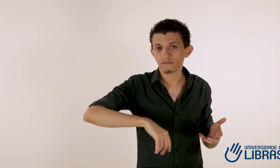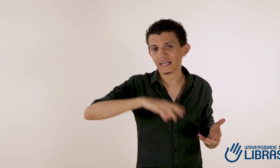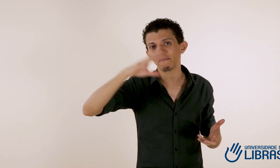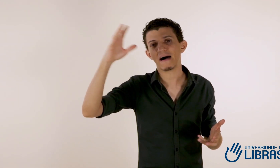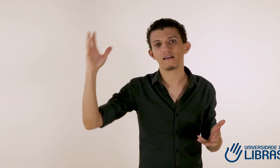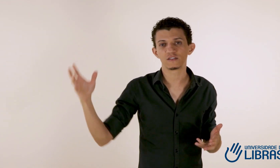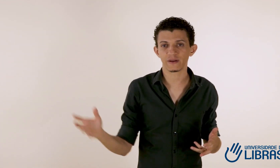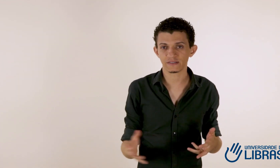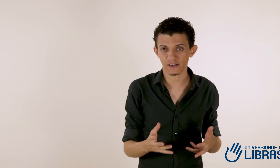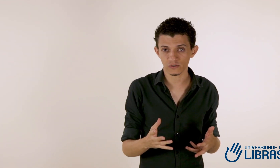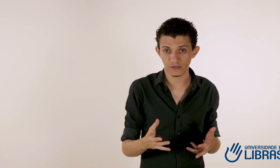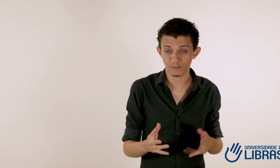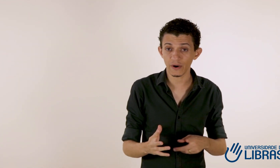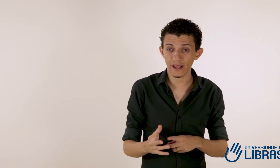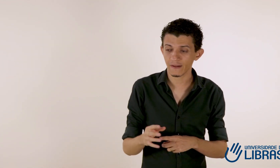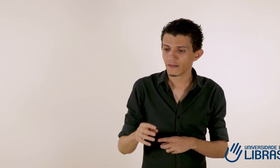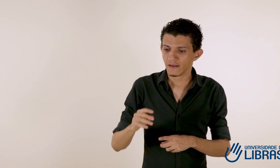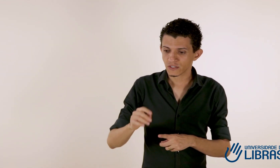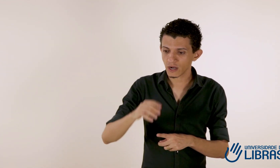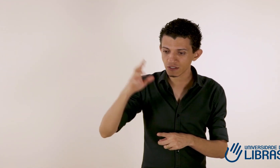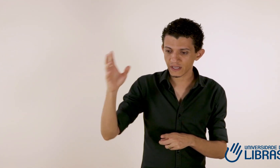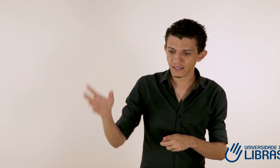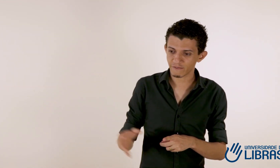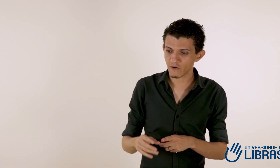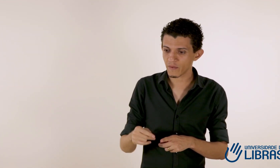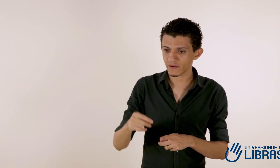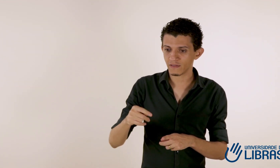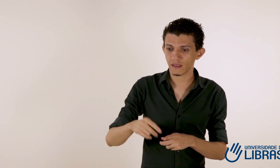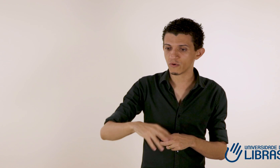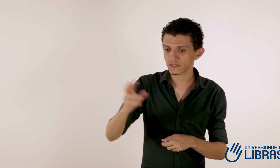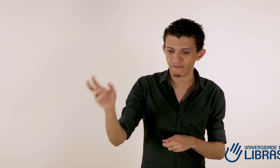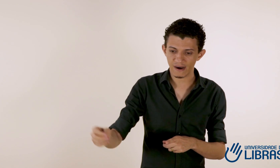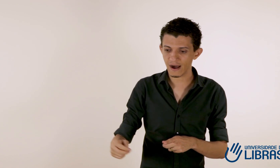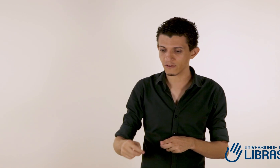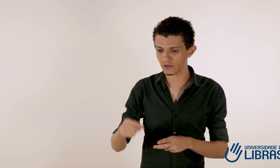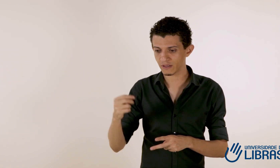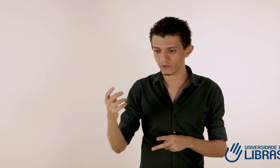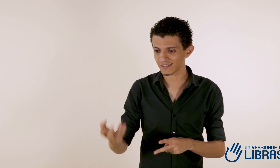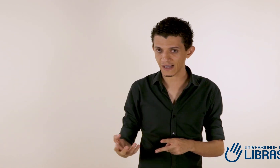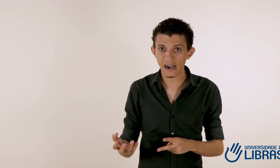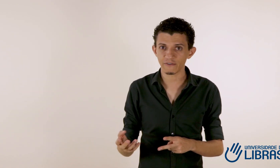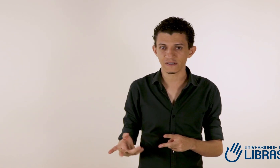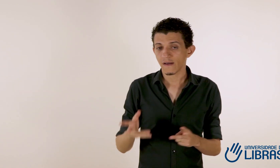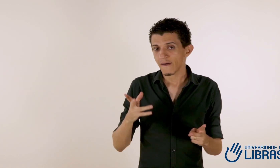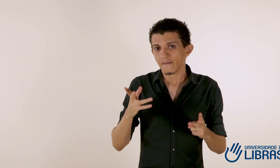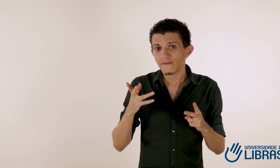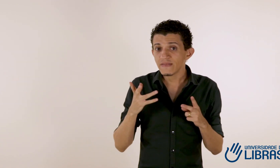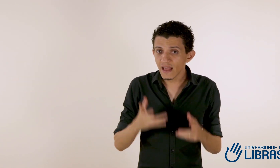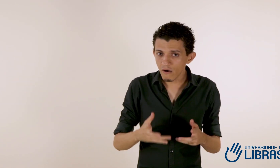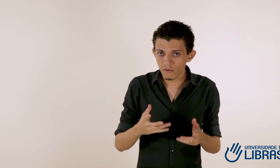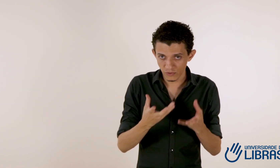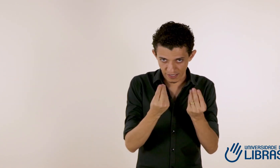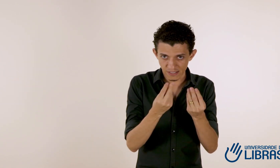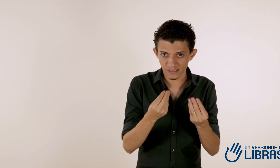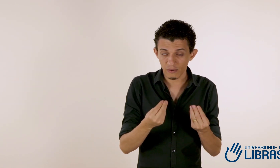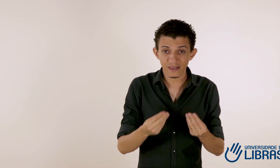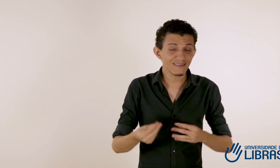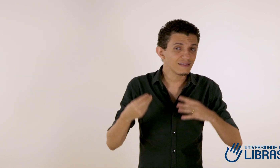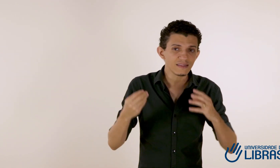o trabalho de expressar as coisas. Porém, só dizer dessa forma que tem muitos cavalos ou que tem muitas árvores, não usando esse sinal aqui,